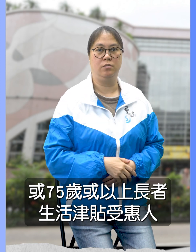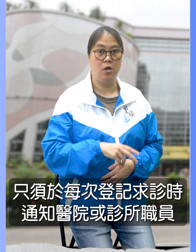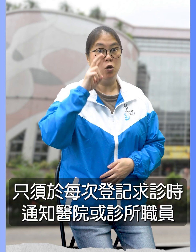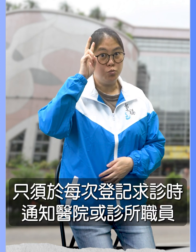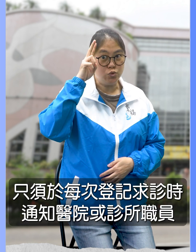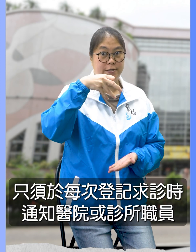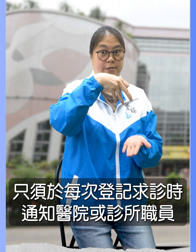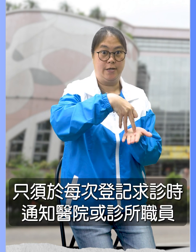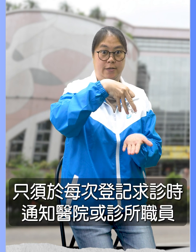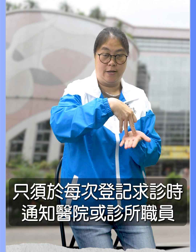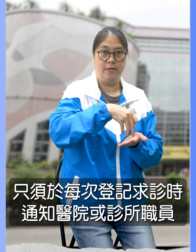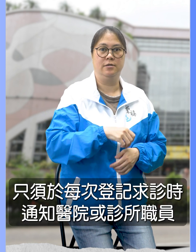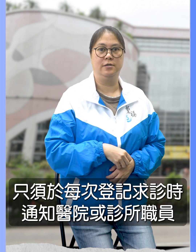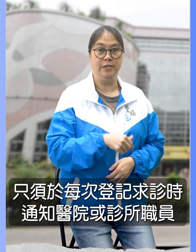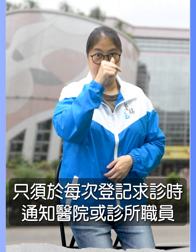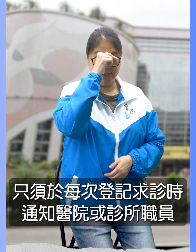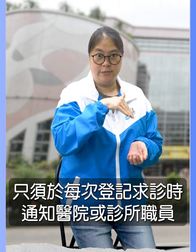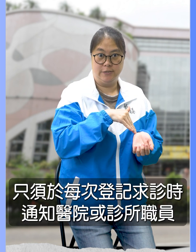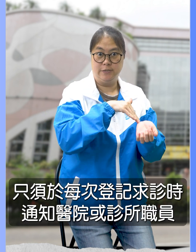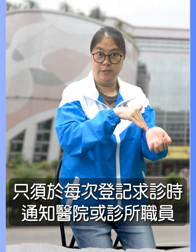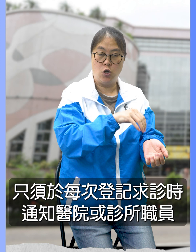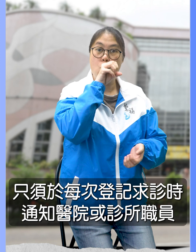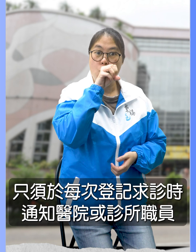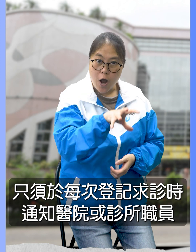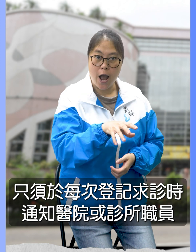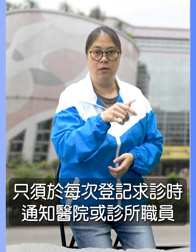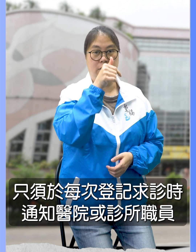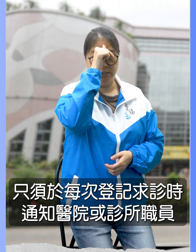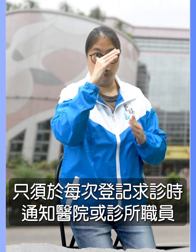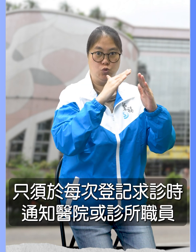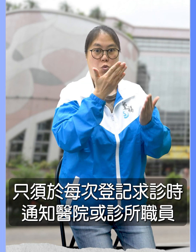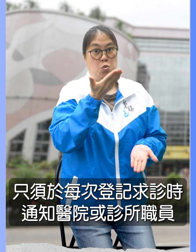只需於每次登記求診時通知醫院或診所職員，